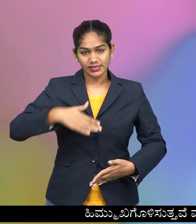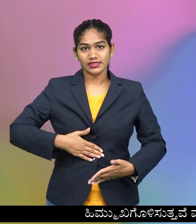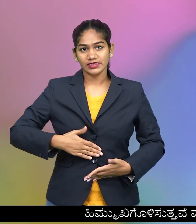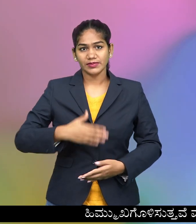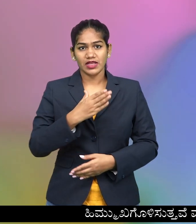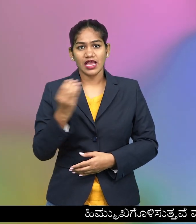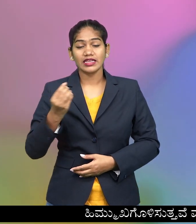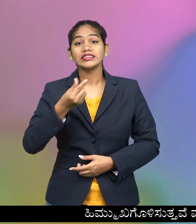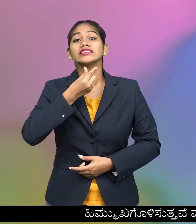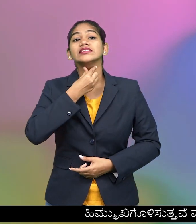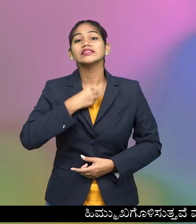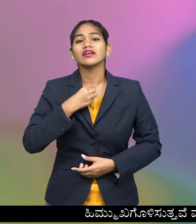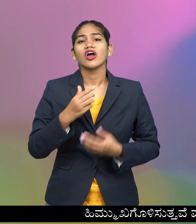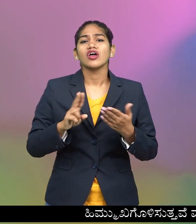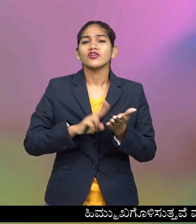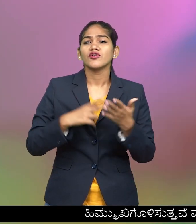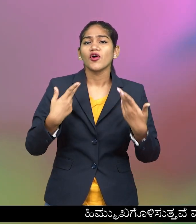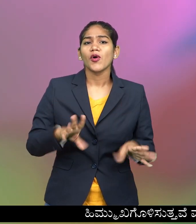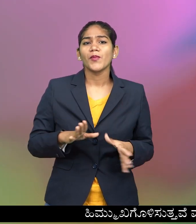ಹಿಮ್ಮುಖಗೊಳಿಸುತ್ತವೆ ಮತ್ತು ಆಹಾರವನ್ನು ಹೊರಹಾಕಲಾಗುತ್ತದೆ.